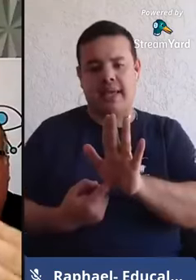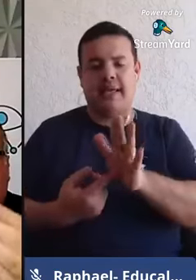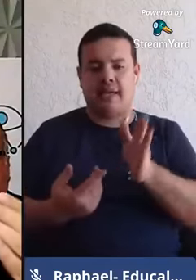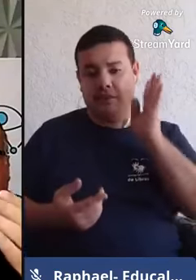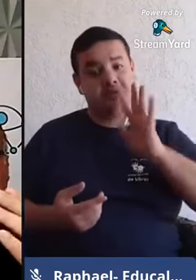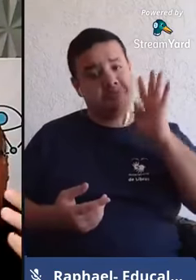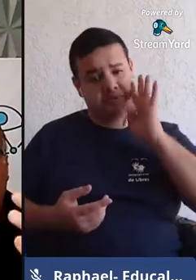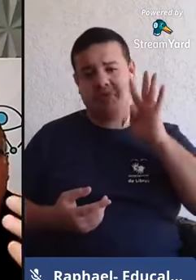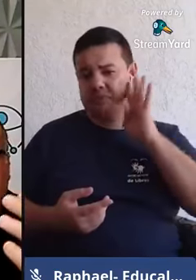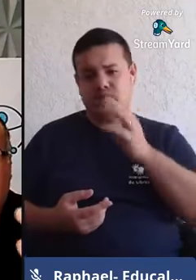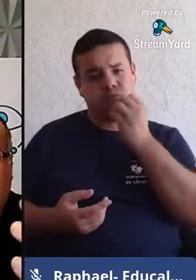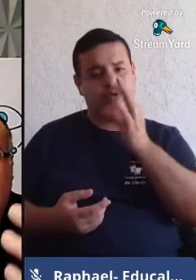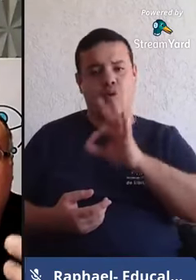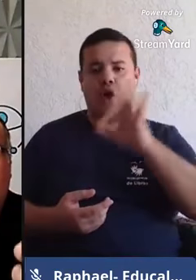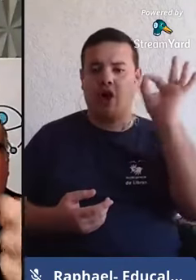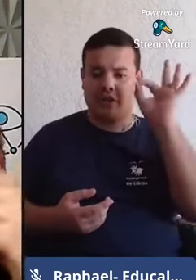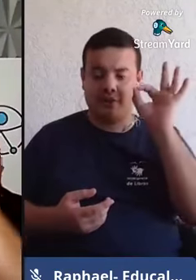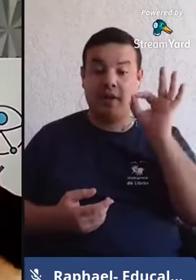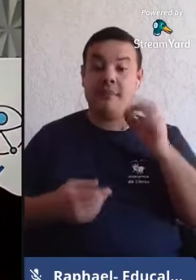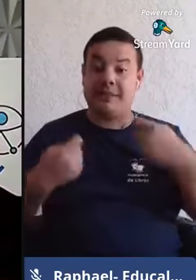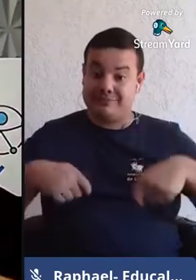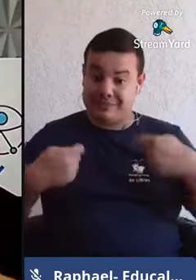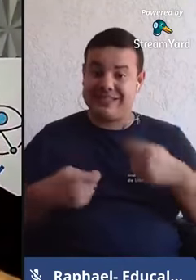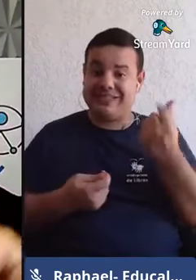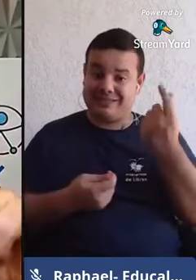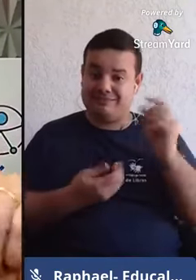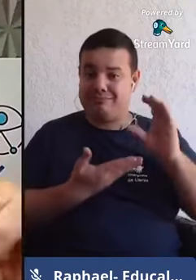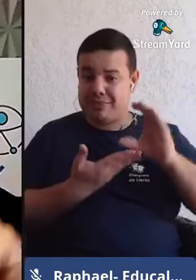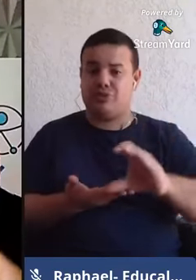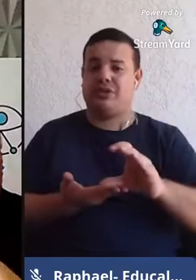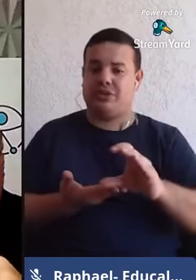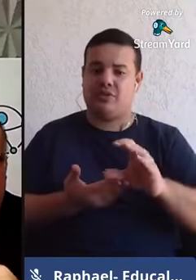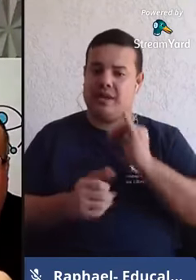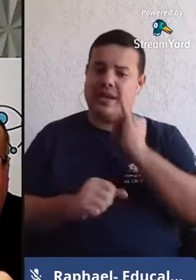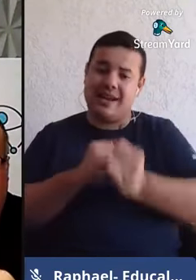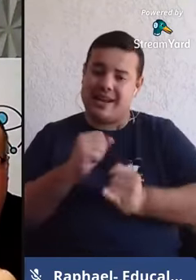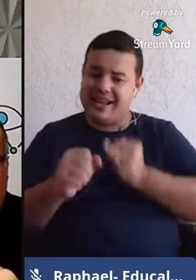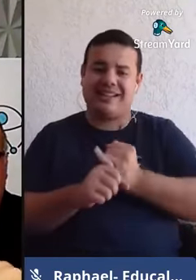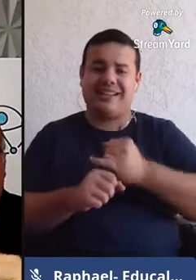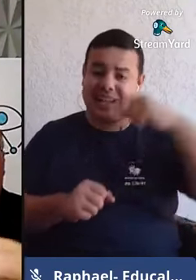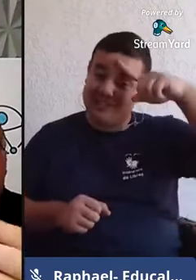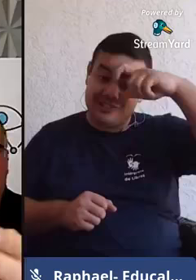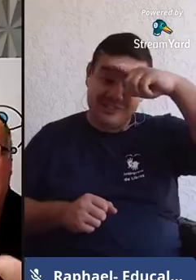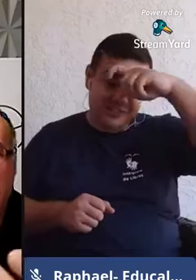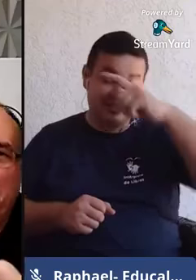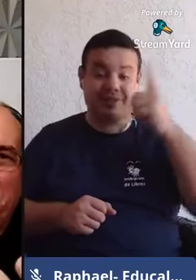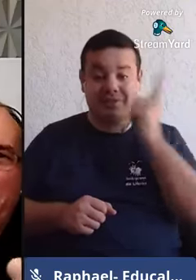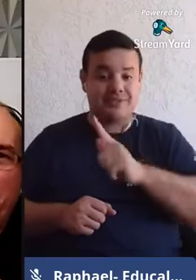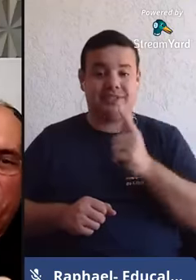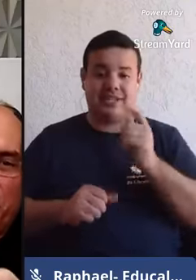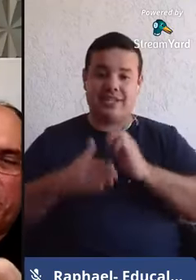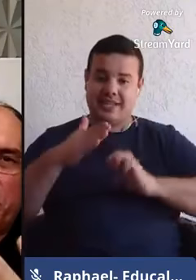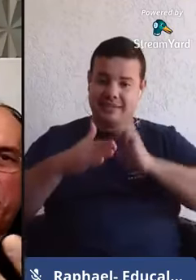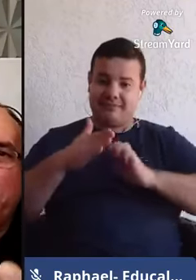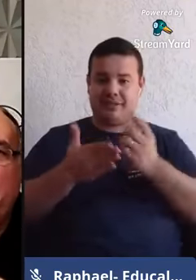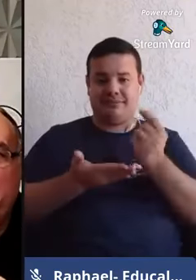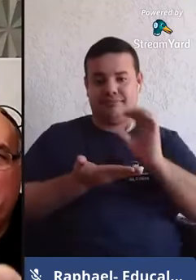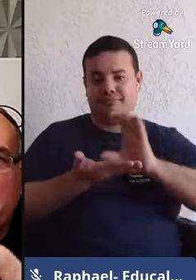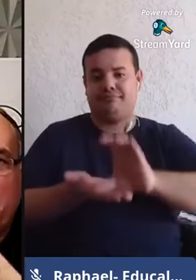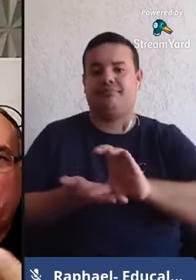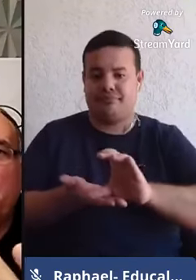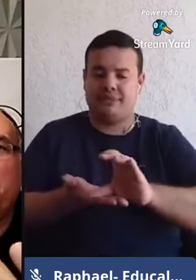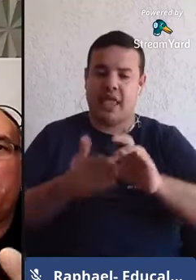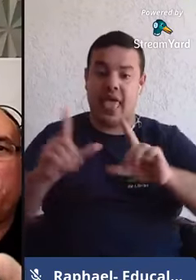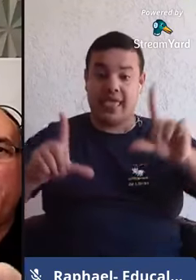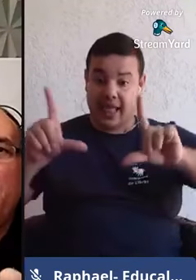isso online sem ter patrocínio. E quando a gente fala online, é difícil de conseguir patrocínio. Então, você imagina, se já é difícil patrocínio para